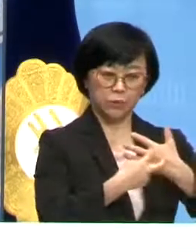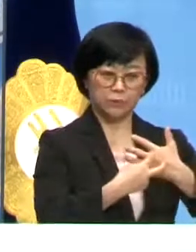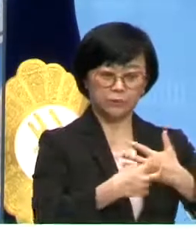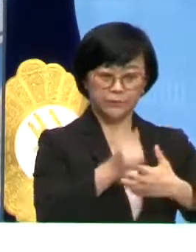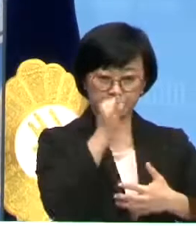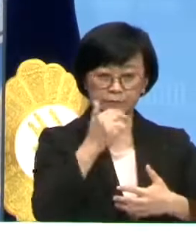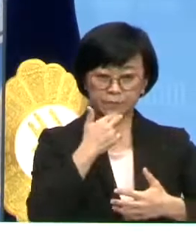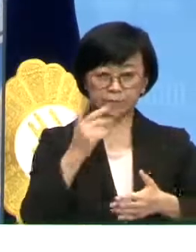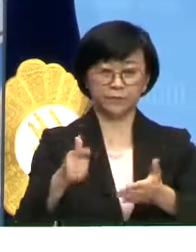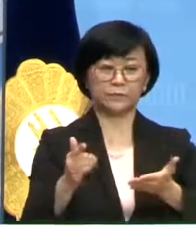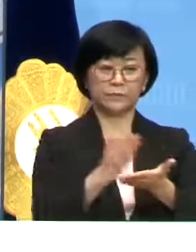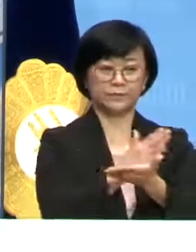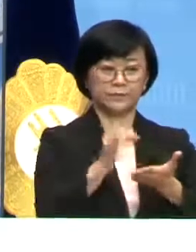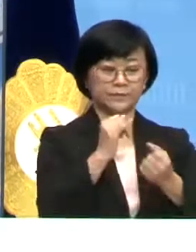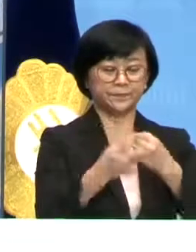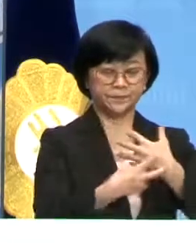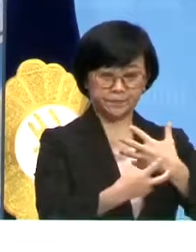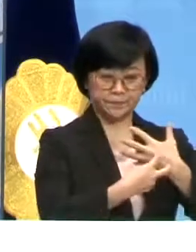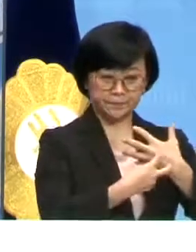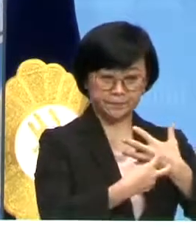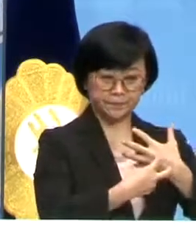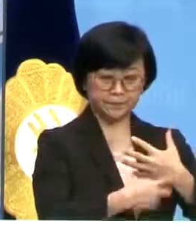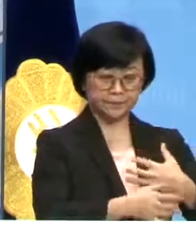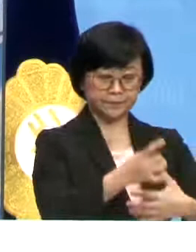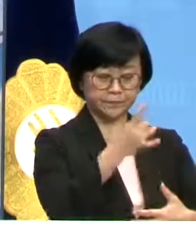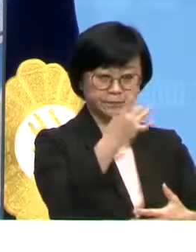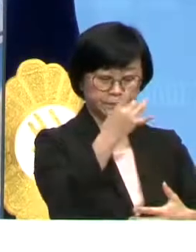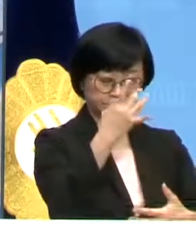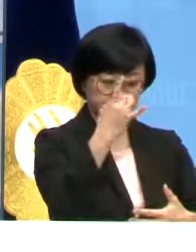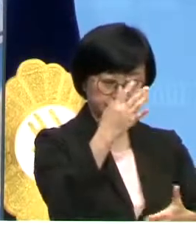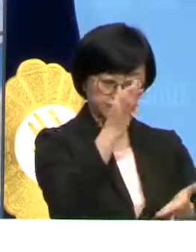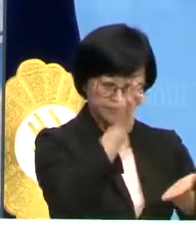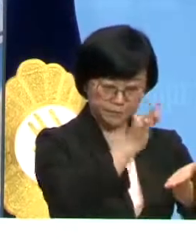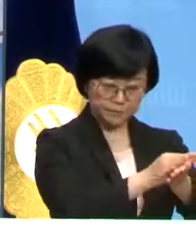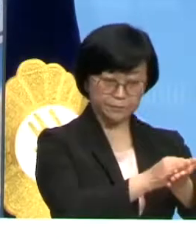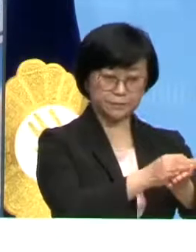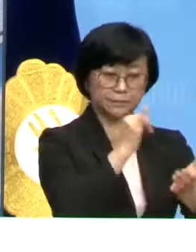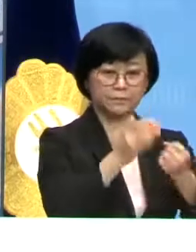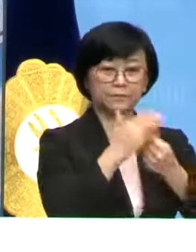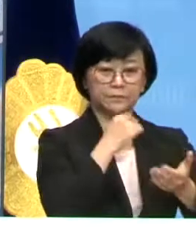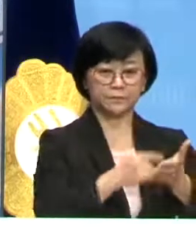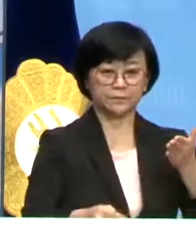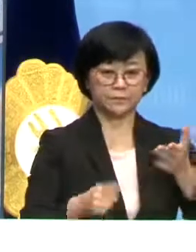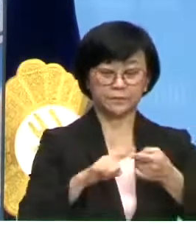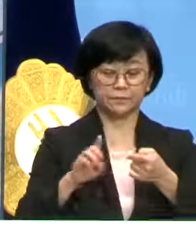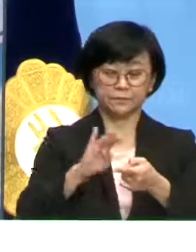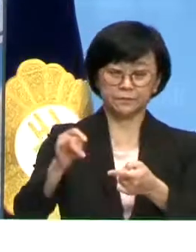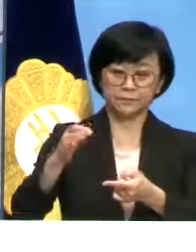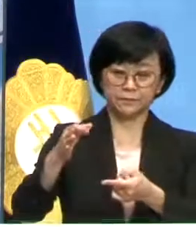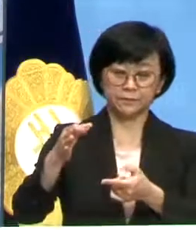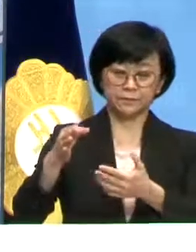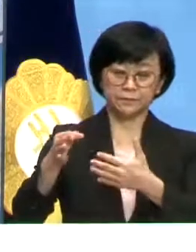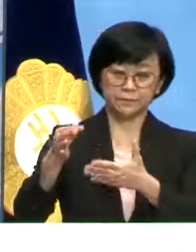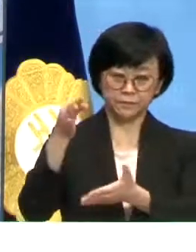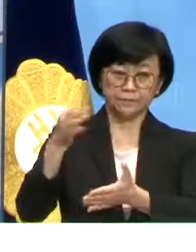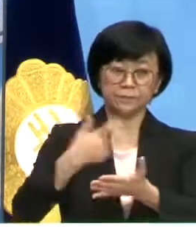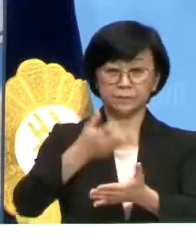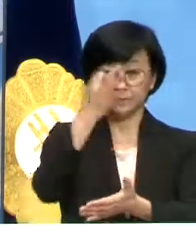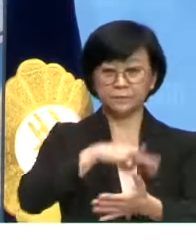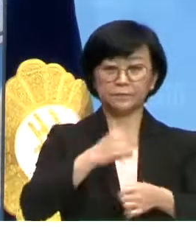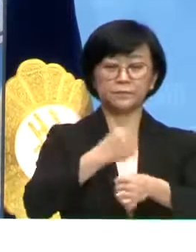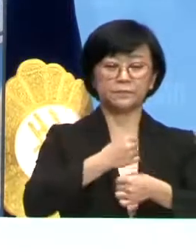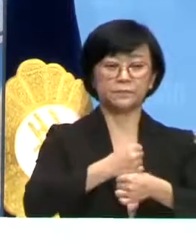있습니다 그거 쪽에 항목들은 뭔가 이하로 공급이 됩니다 손해를 봅니다 이런 b 급 이어 덕분에 이익을 내서